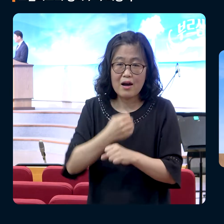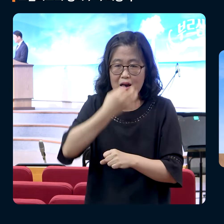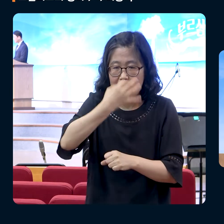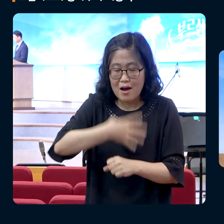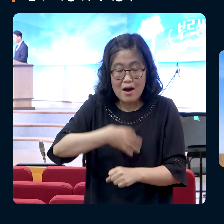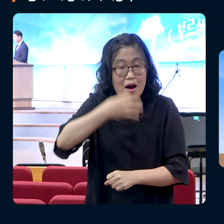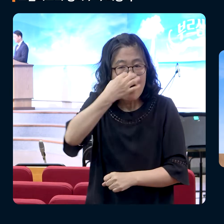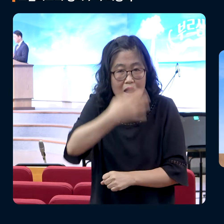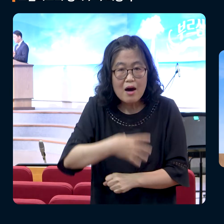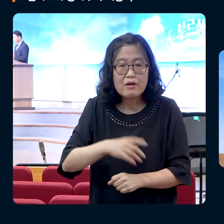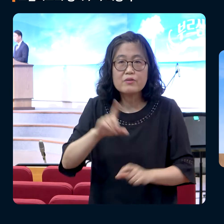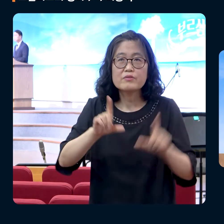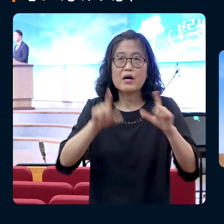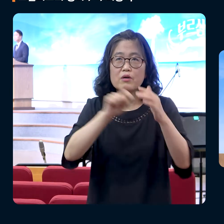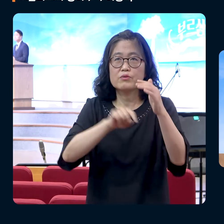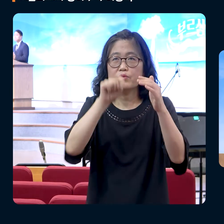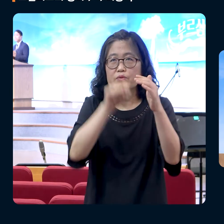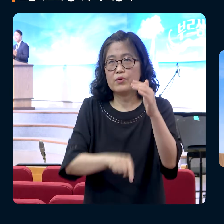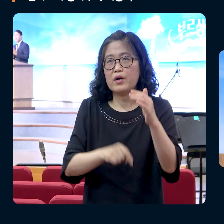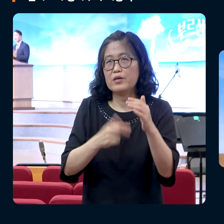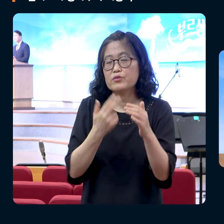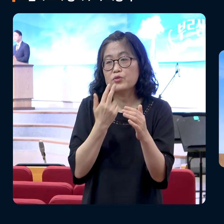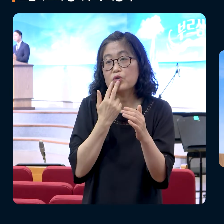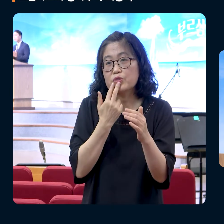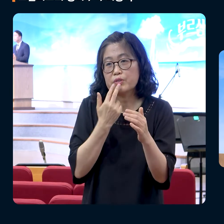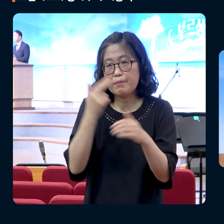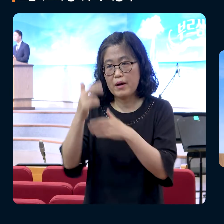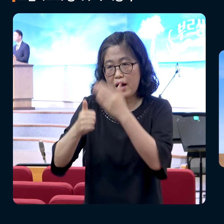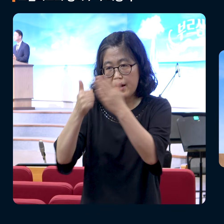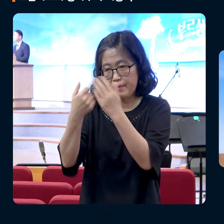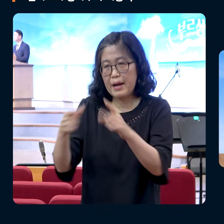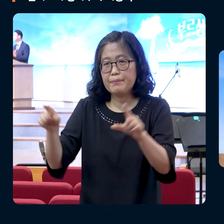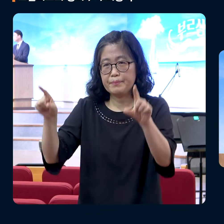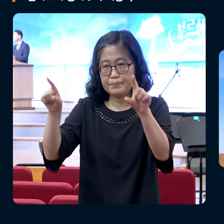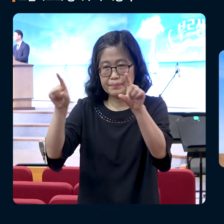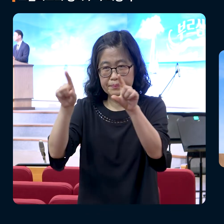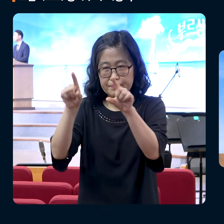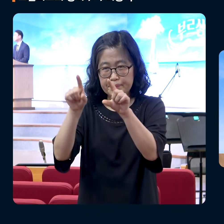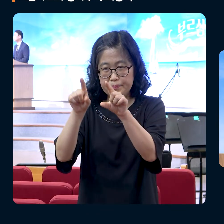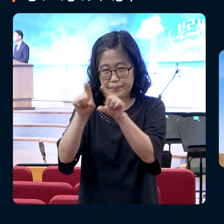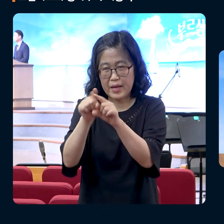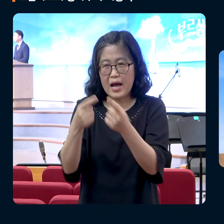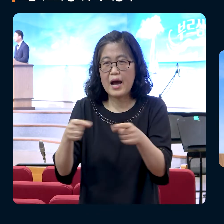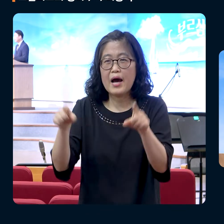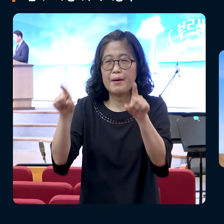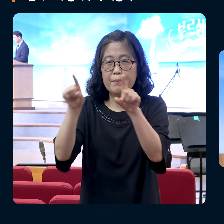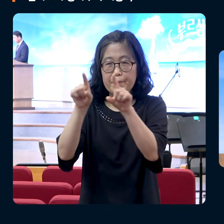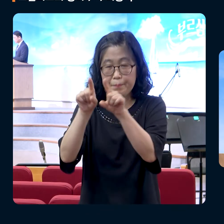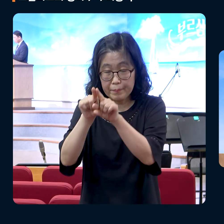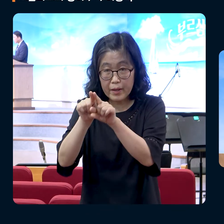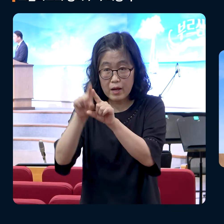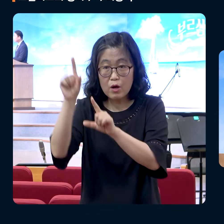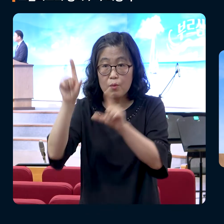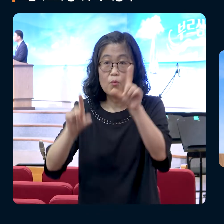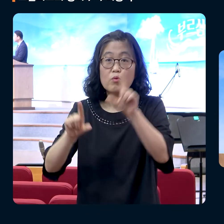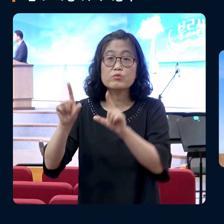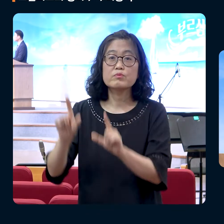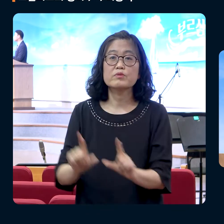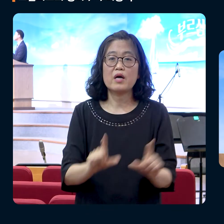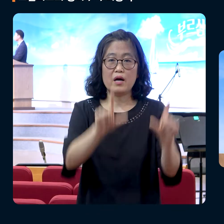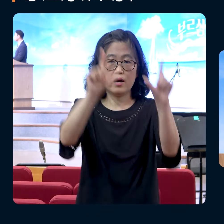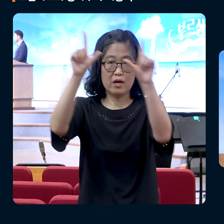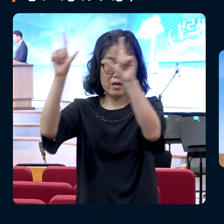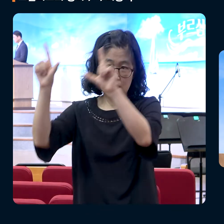힘든 그런 상황 가운데 요셉은 하나님과 함께하는 것처럼 살았다는 것입니다. 하나님이 동행하고